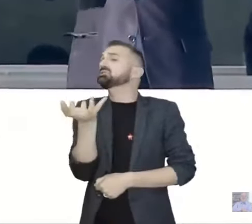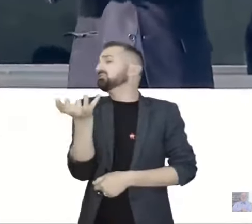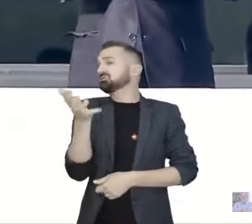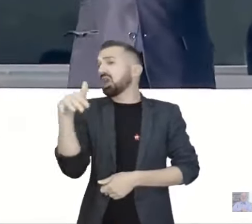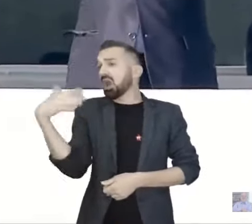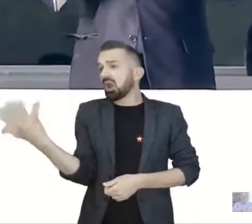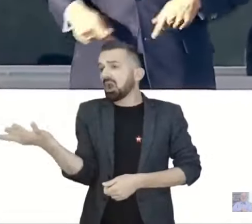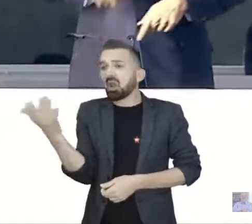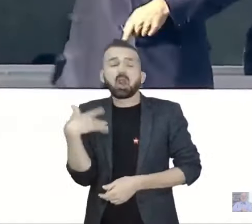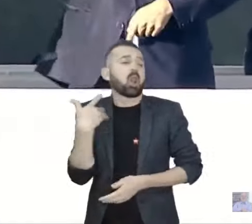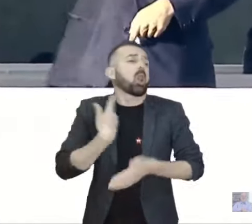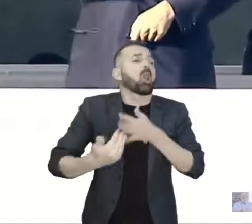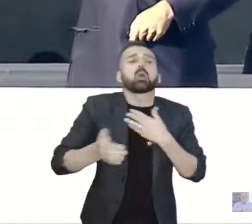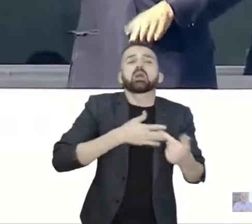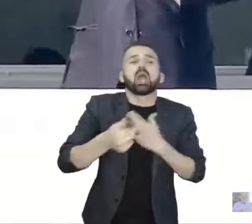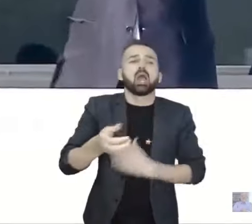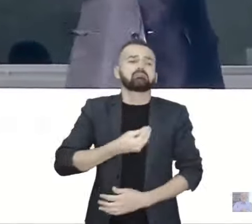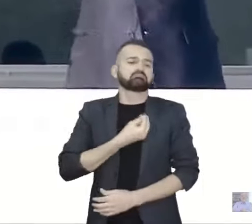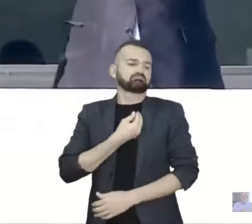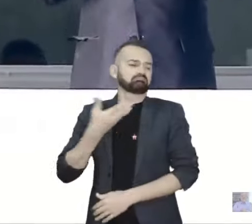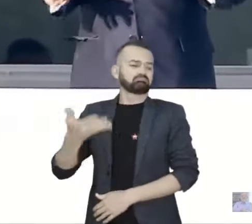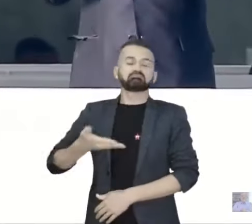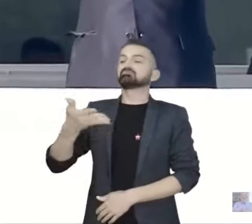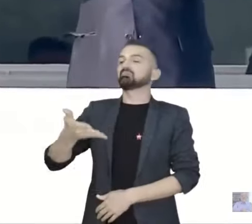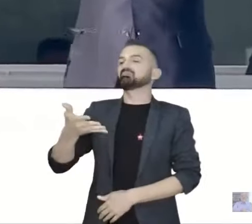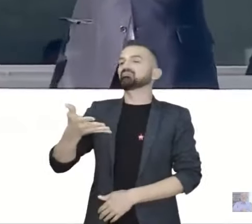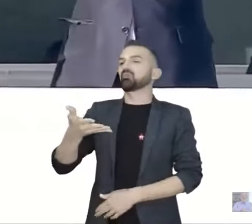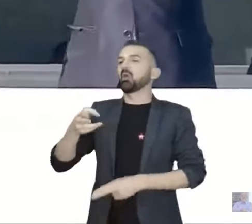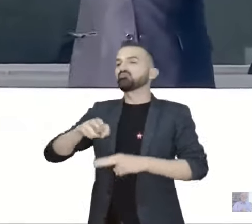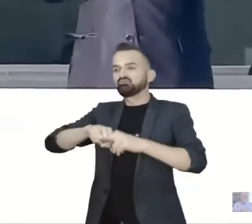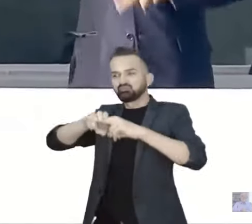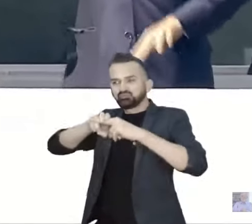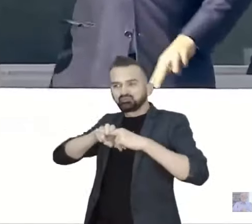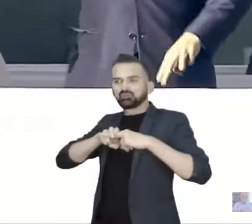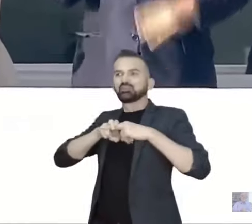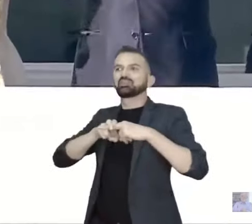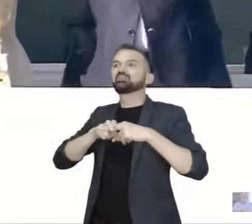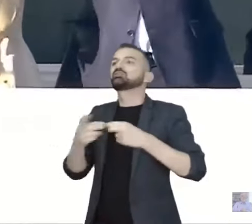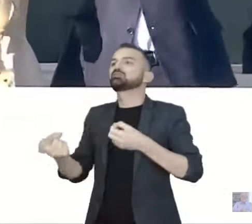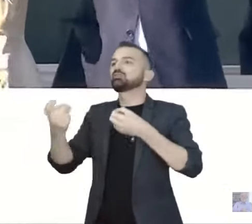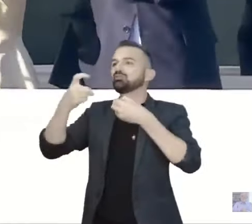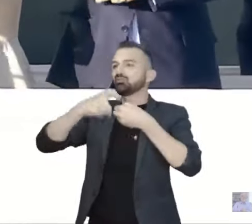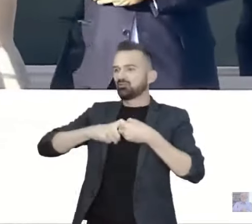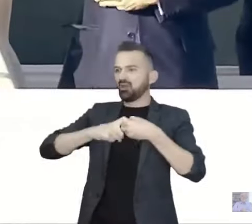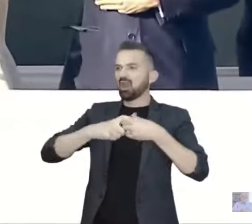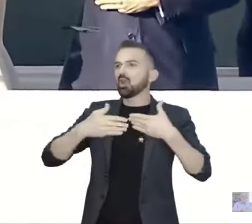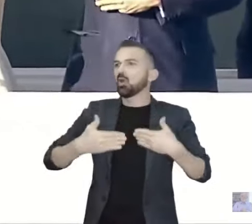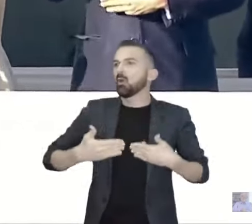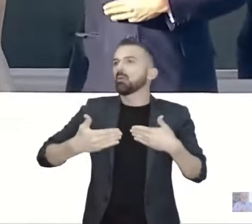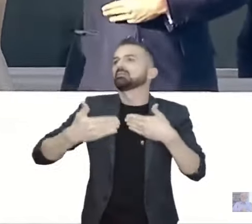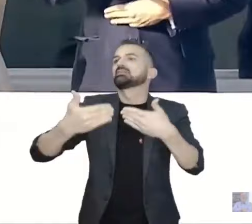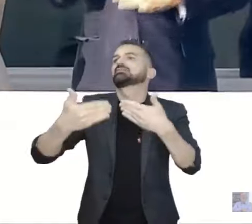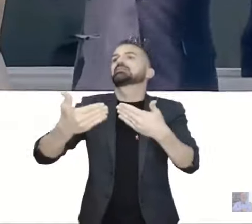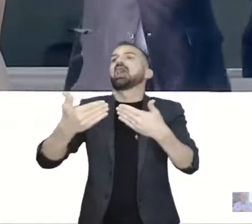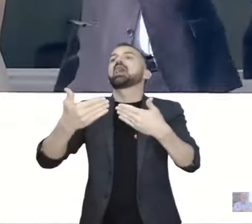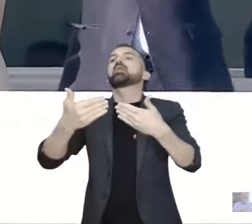estar. Por isso, estamos trazendo de volta o Ministério das Mulheres.